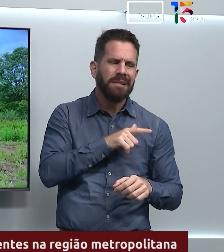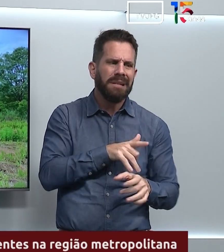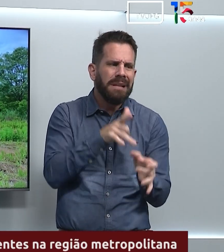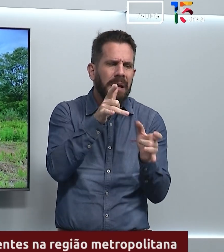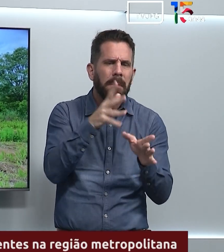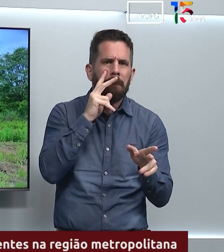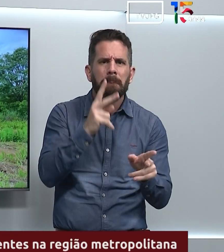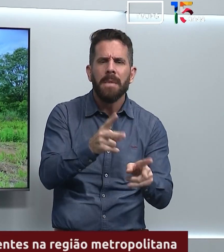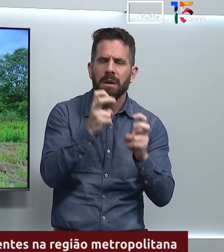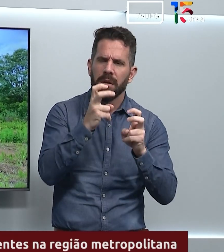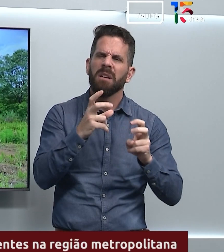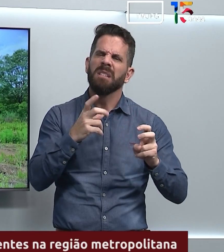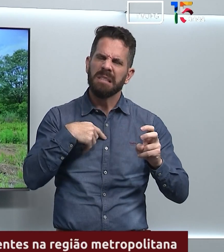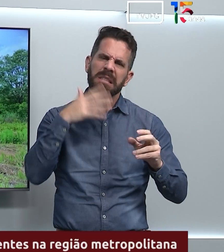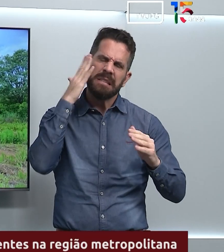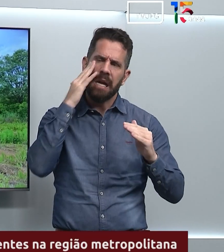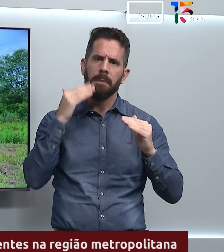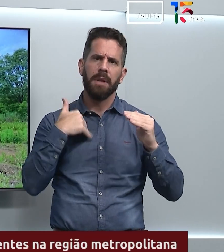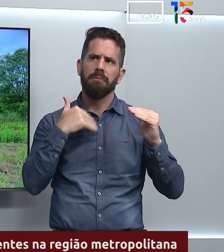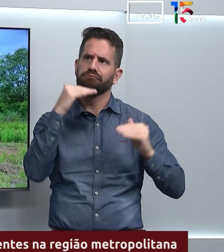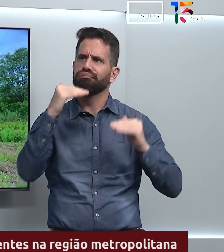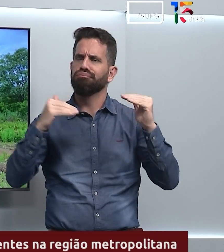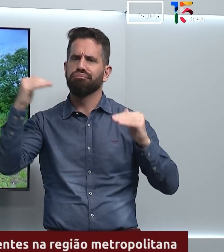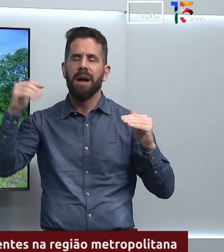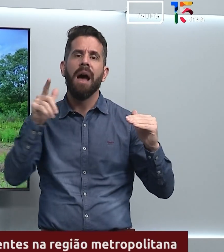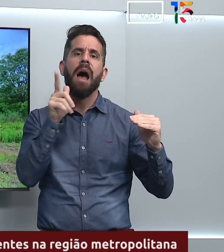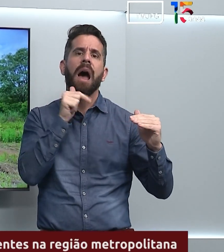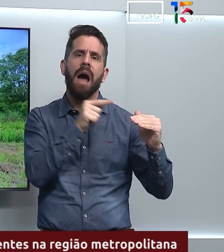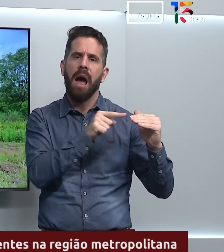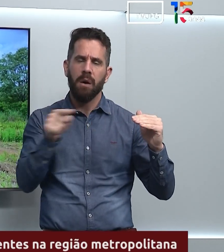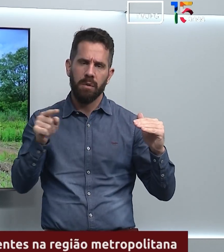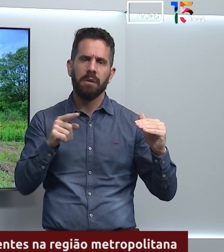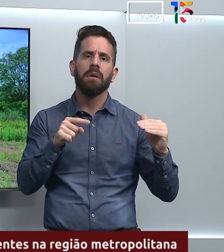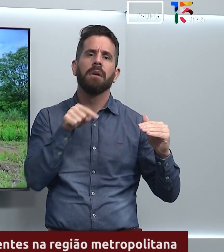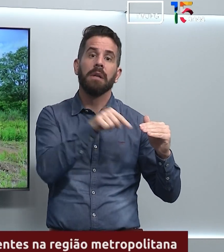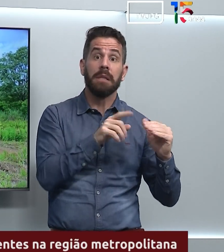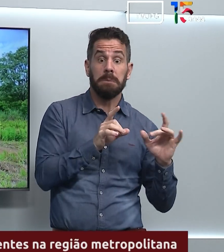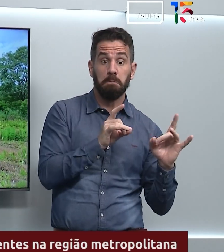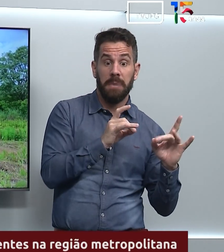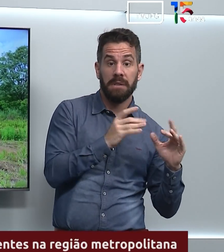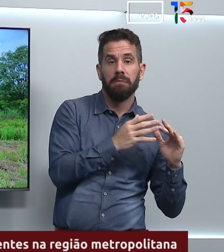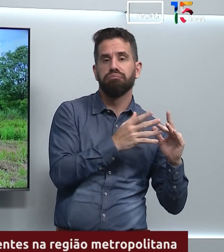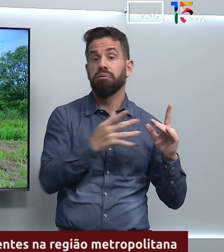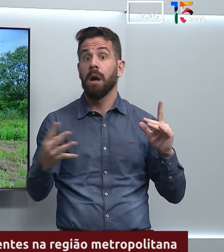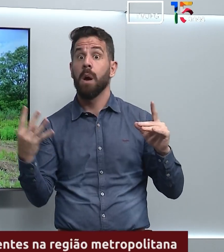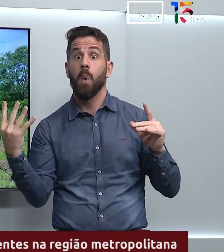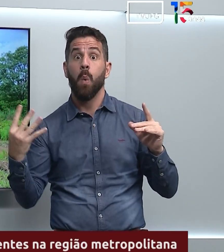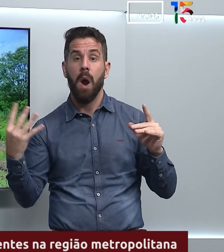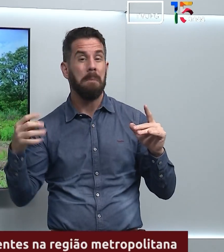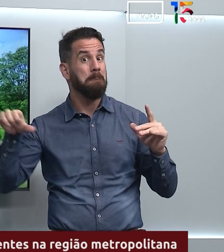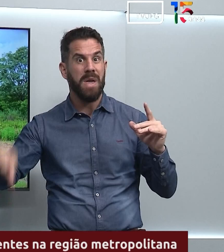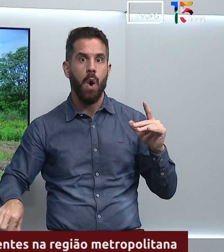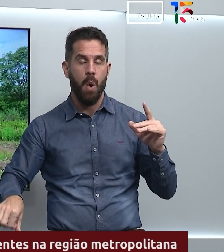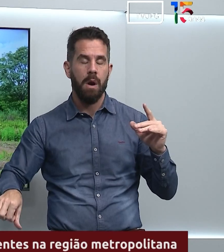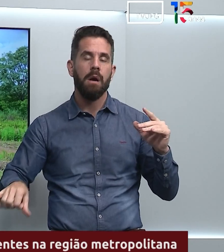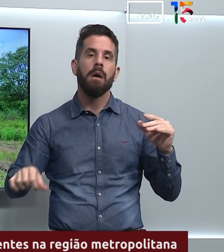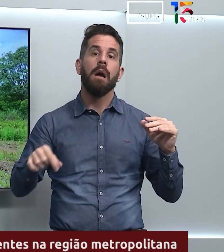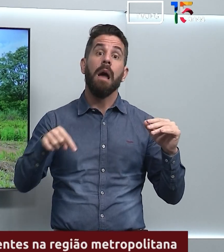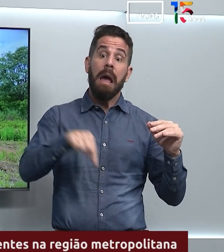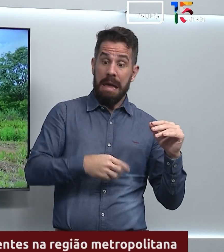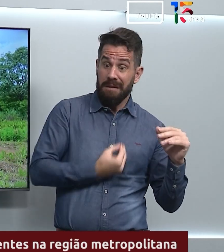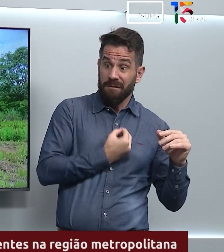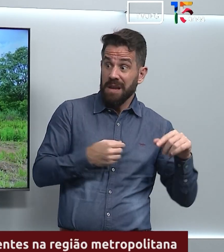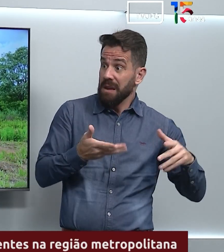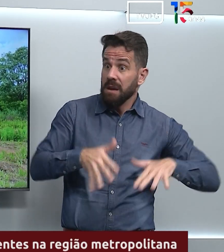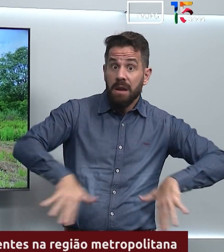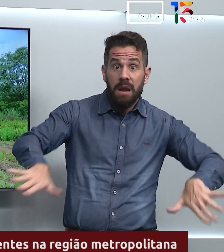tem a classificação das águas que diz classe especial até classe 4, que é a pior. A gente estaria entre a classe 1 e a